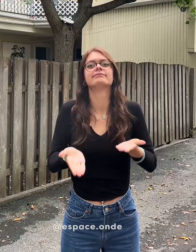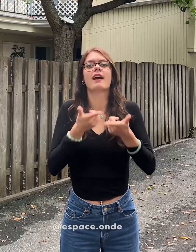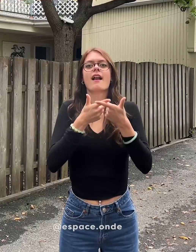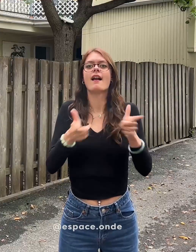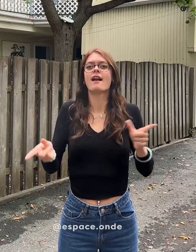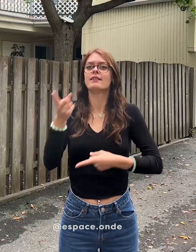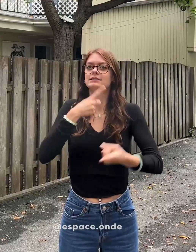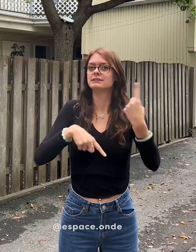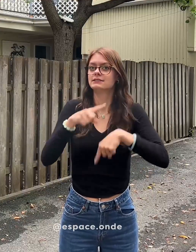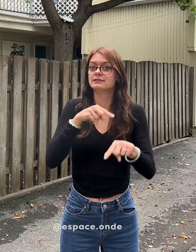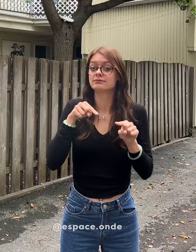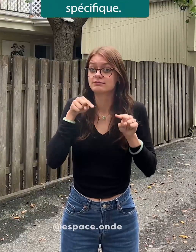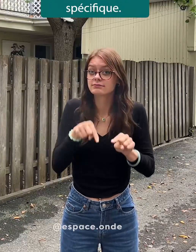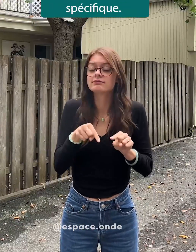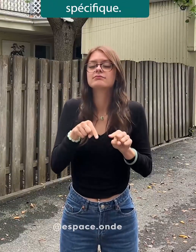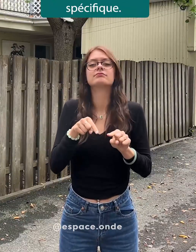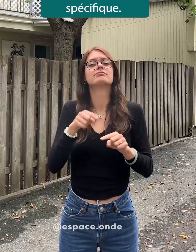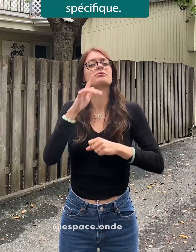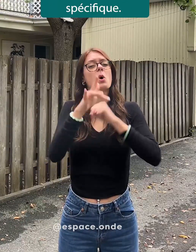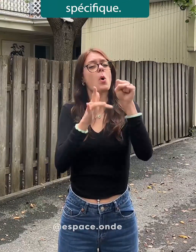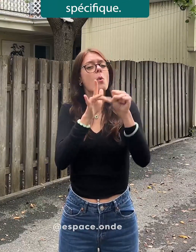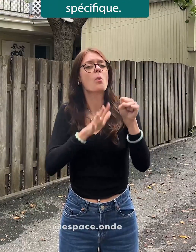Chaque langue est le reflet de sa communauté spécifique.